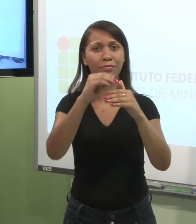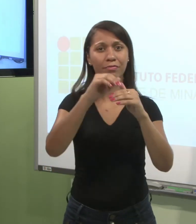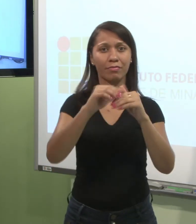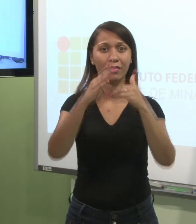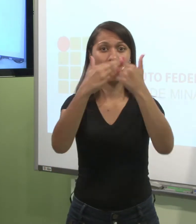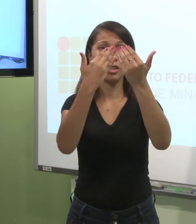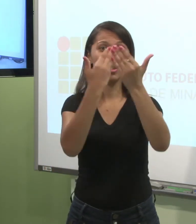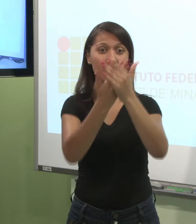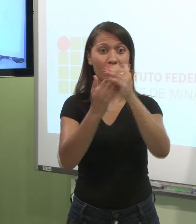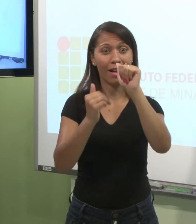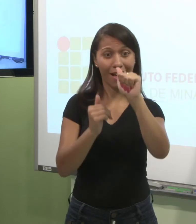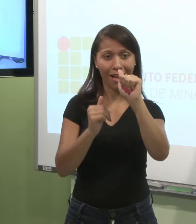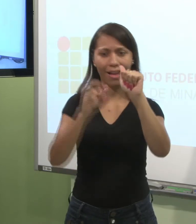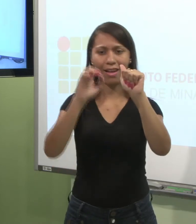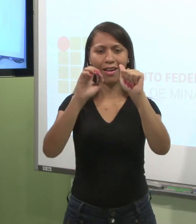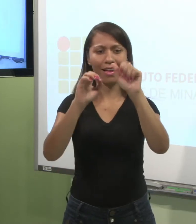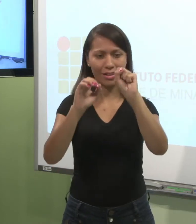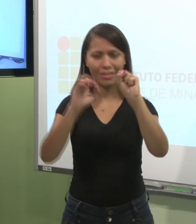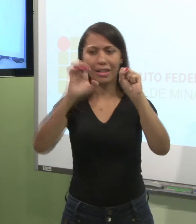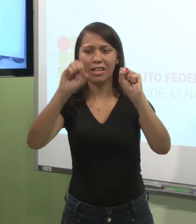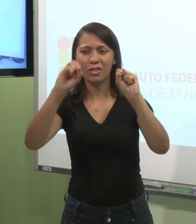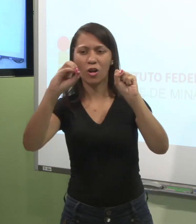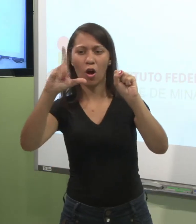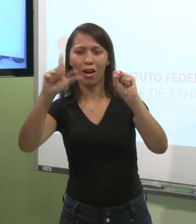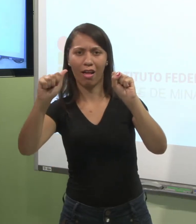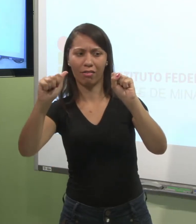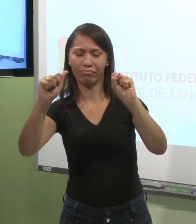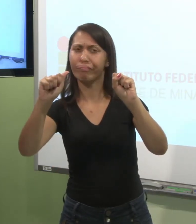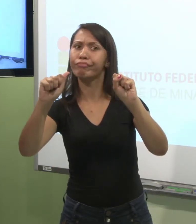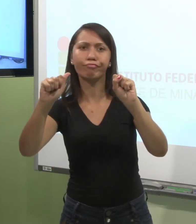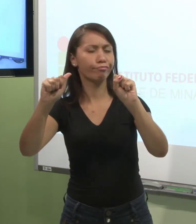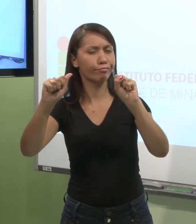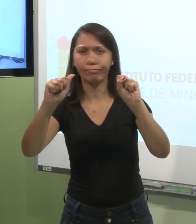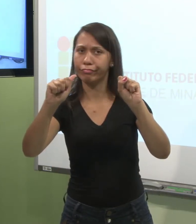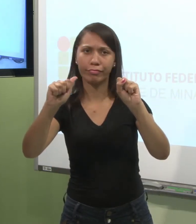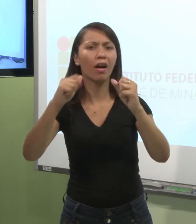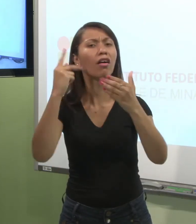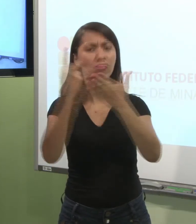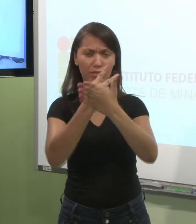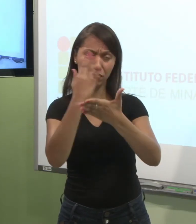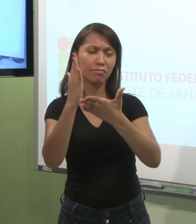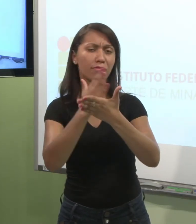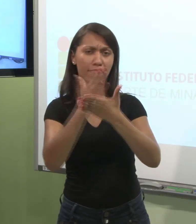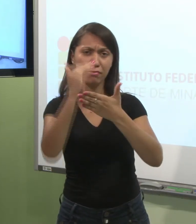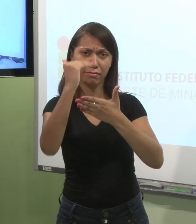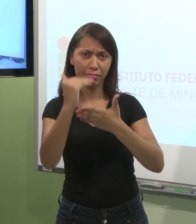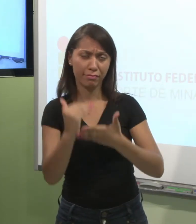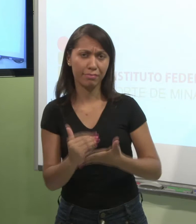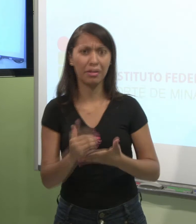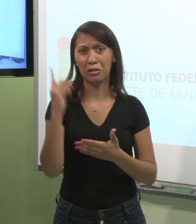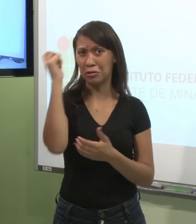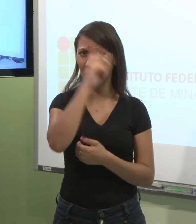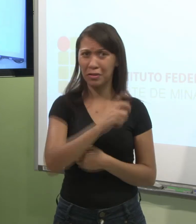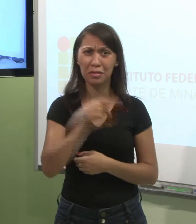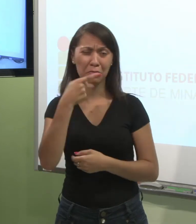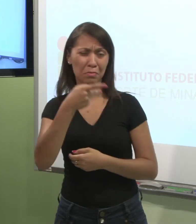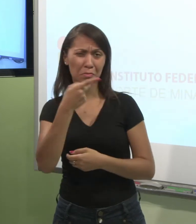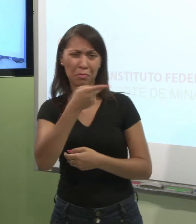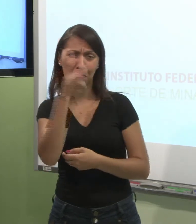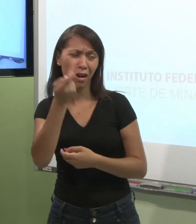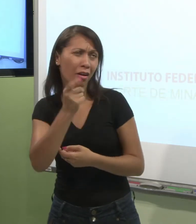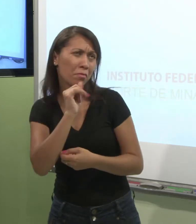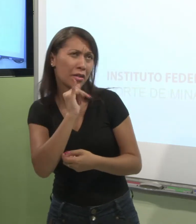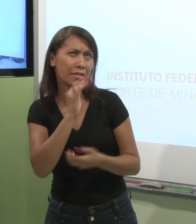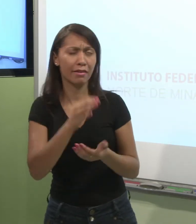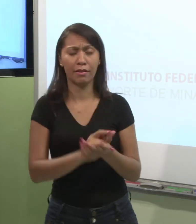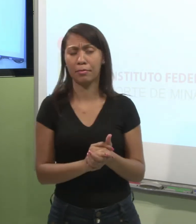nós poderíamos incluir várias outras falas comuns da população infringindo as normas gramaticais. Não é difícil escutar no dia a dia